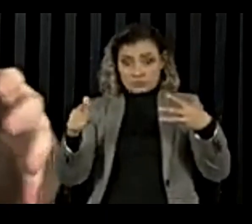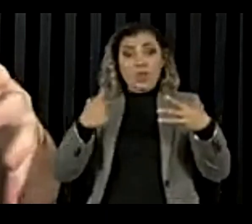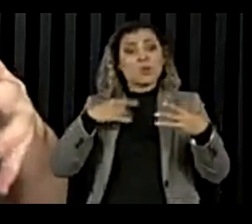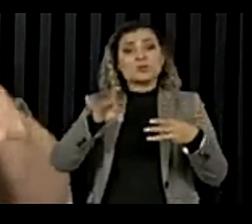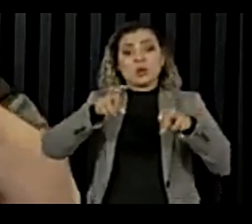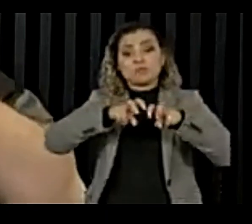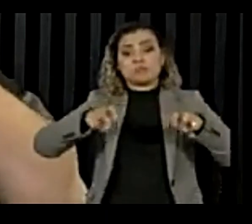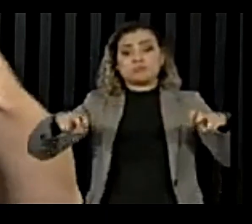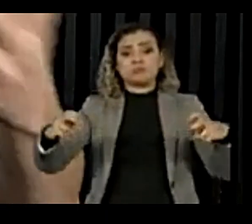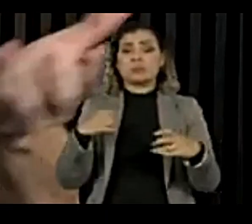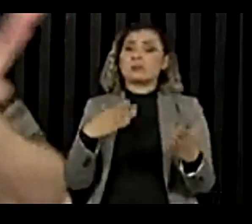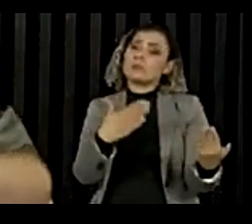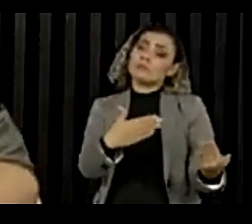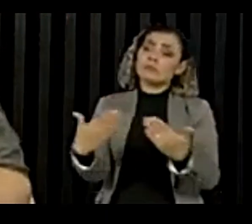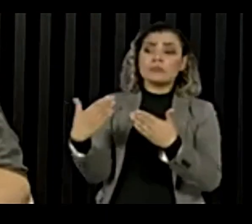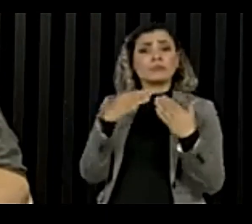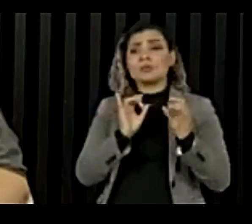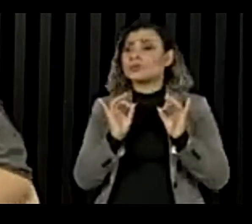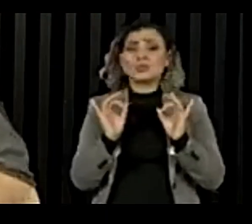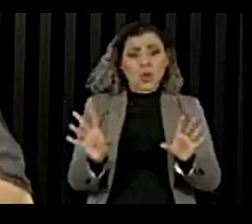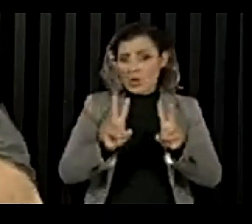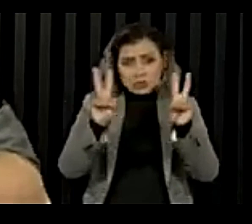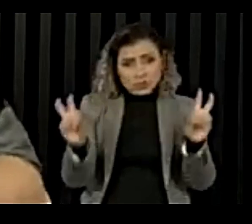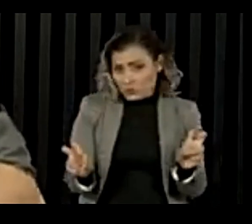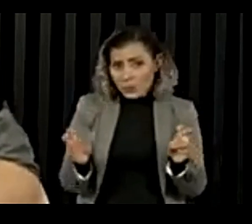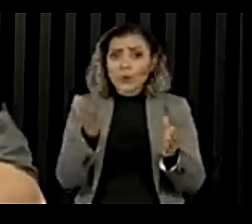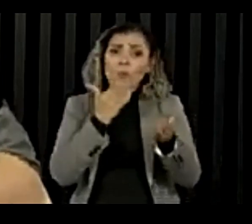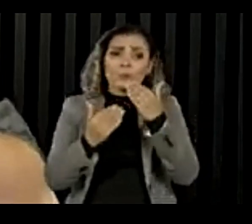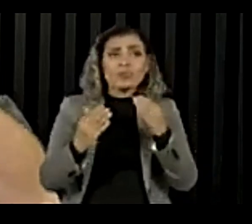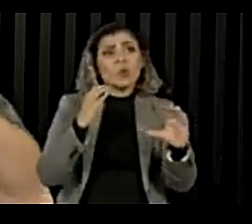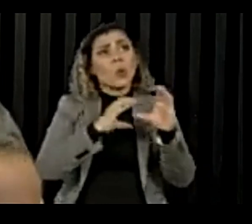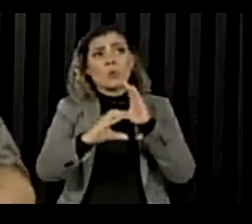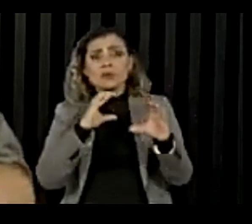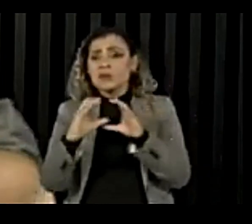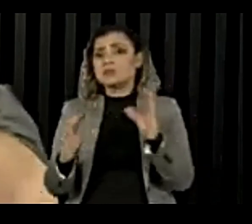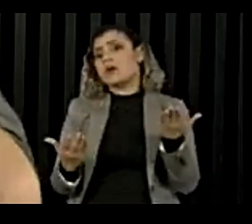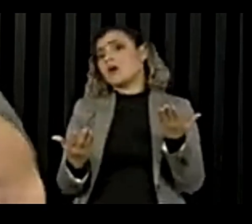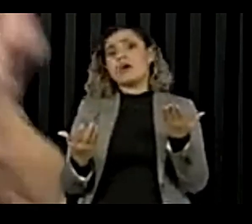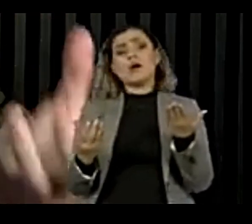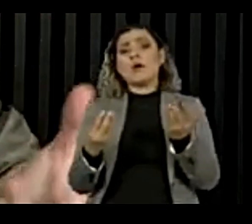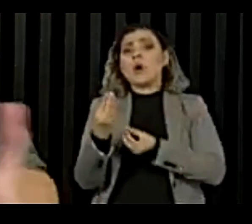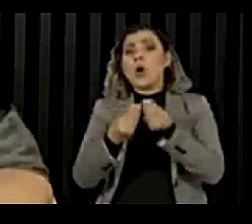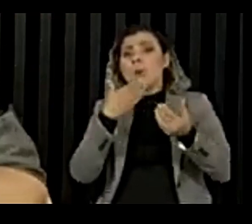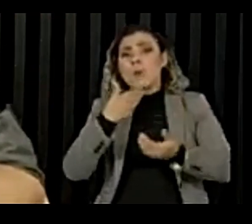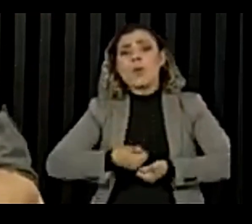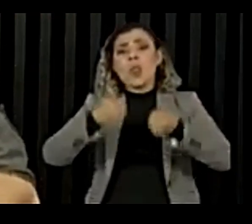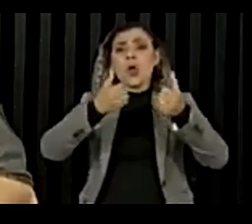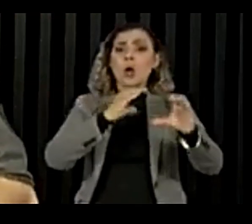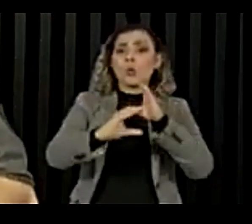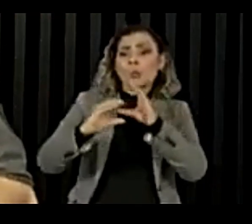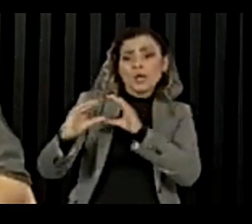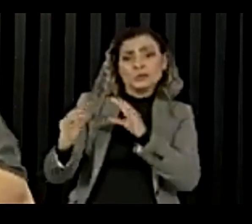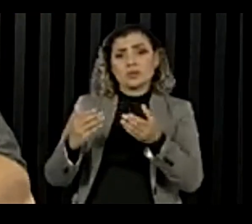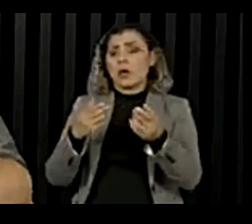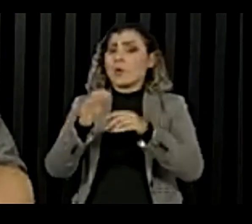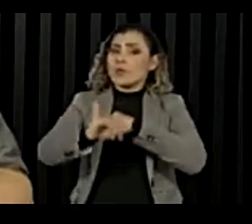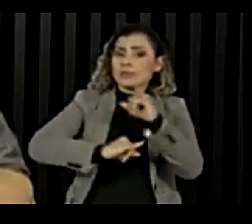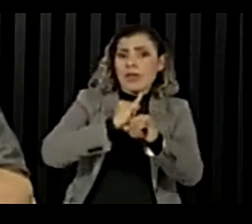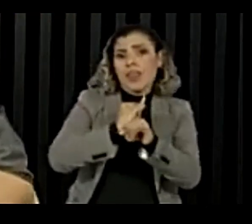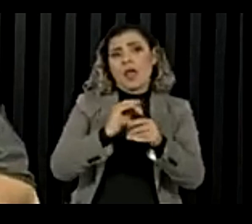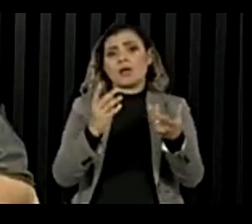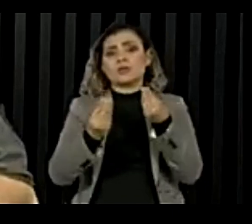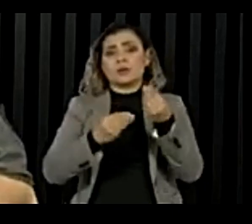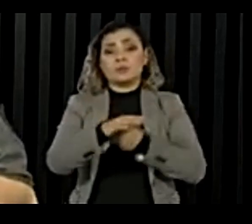ali de uma bancada onde a gente falou sobre comunicação digital, sobre como melhorar a comunicação digital e o foco